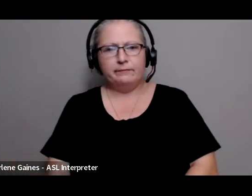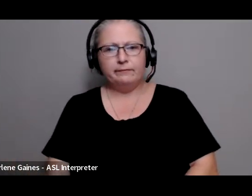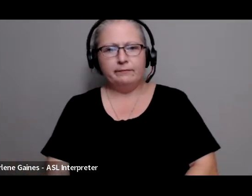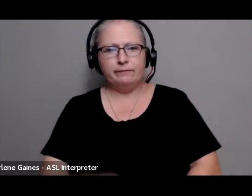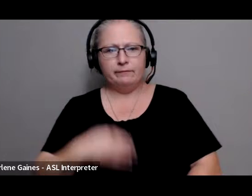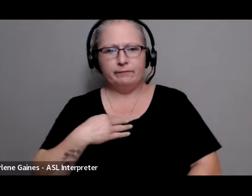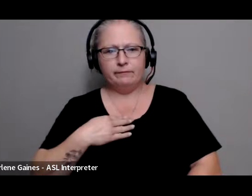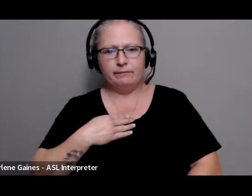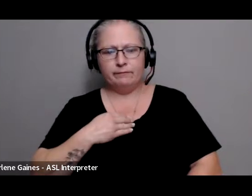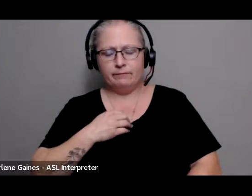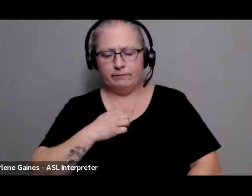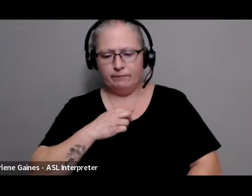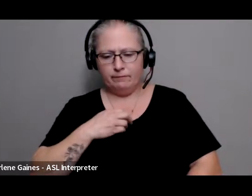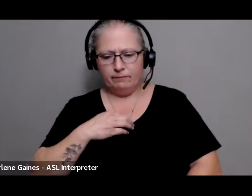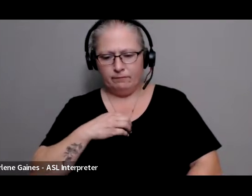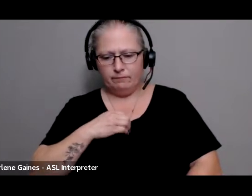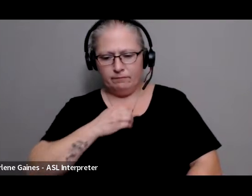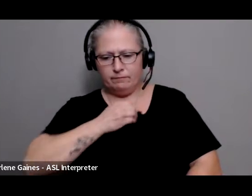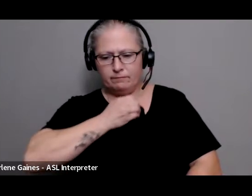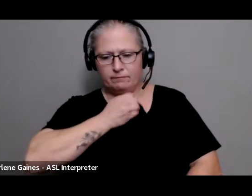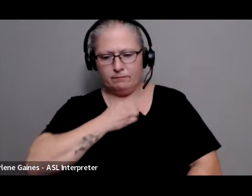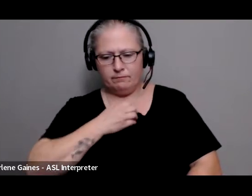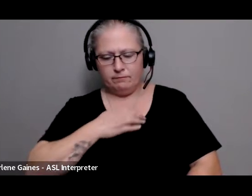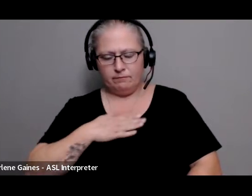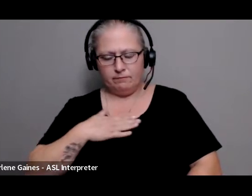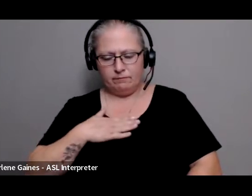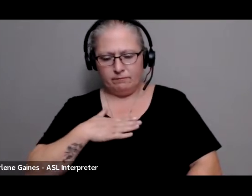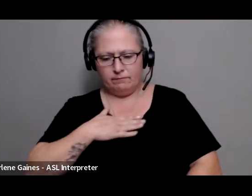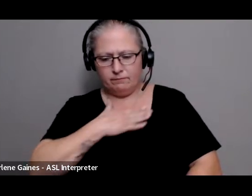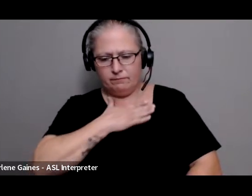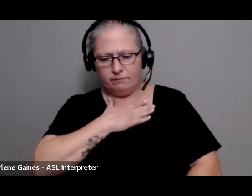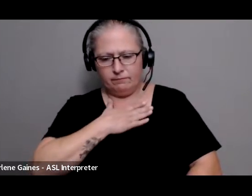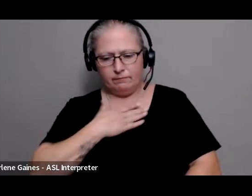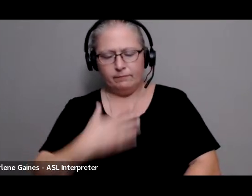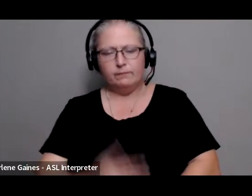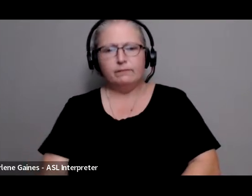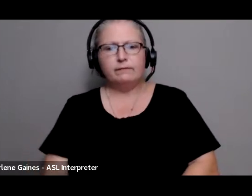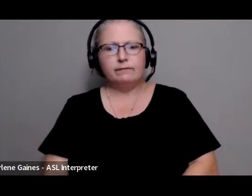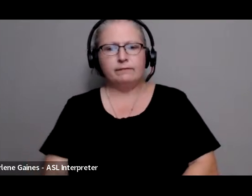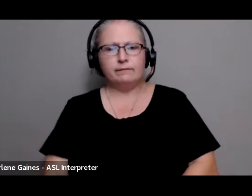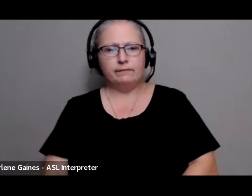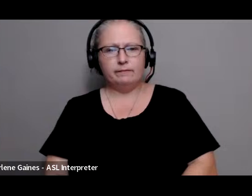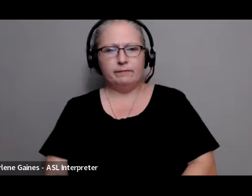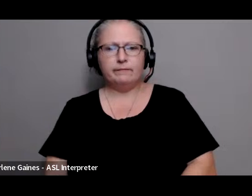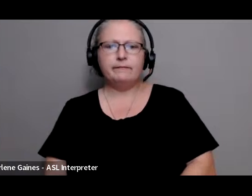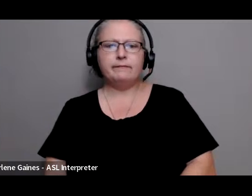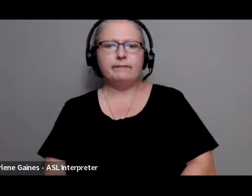Interpretación de idioma y luego seleccione Español o Spanish.